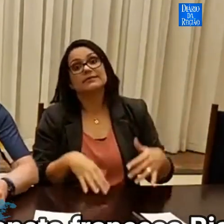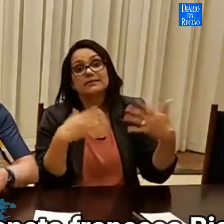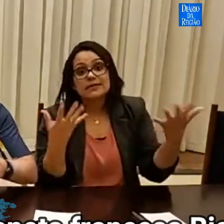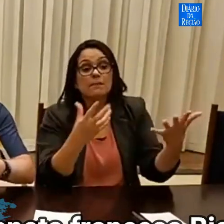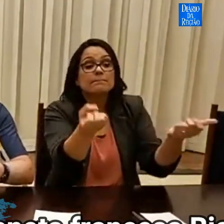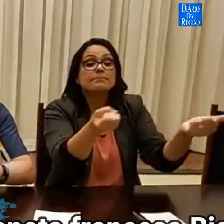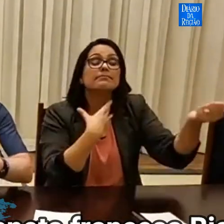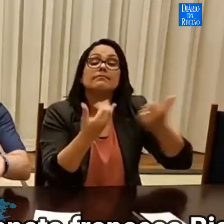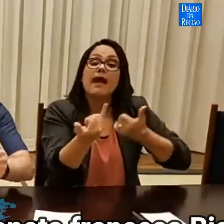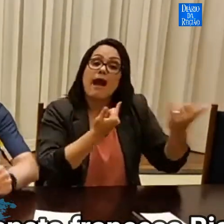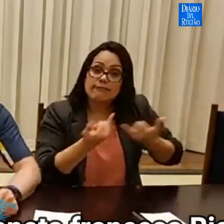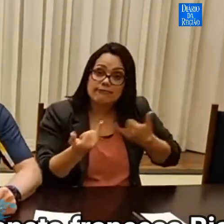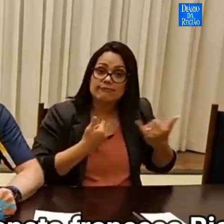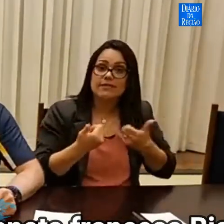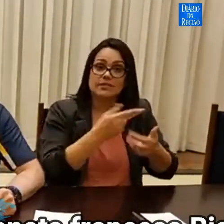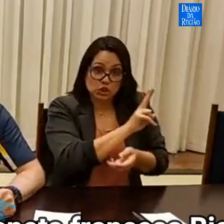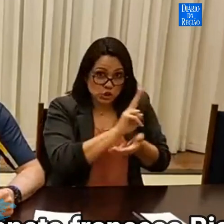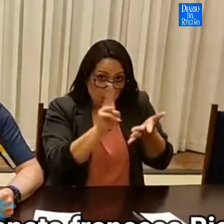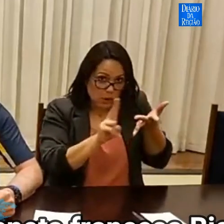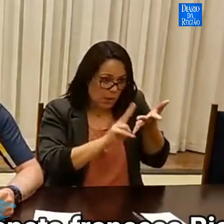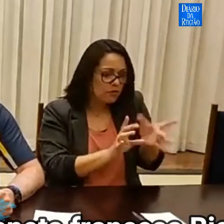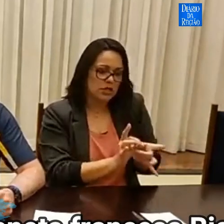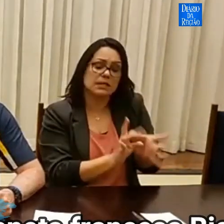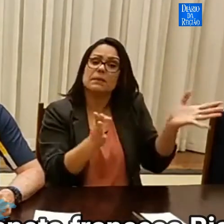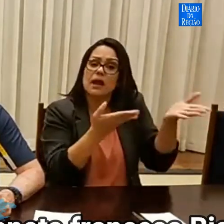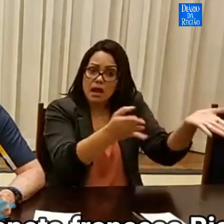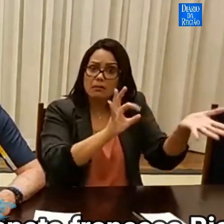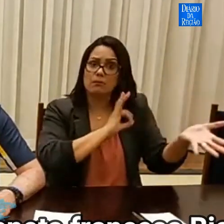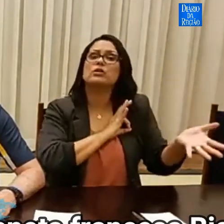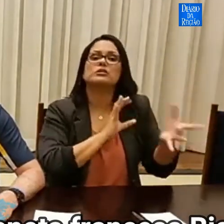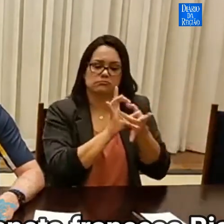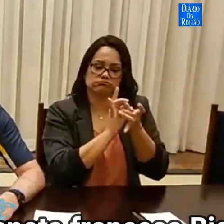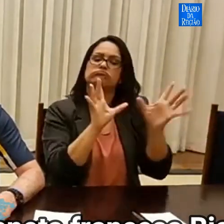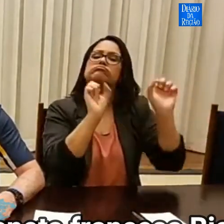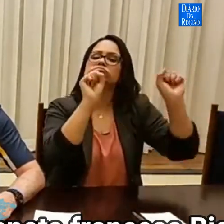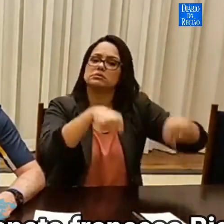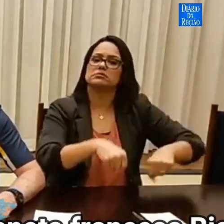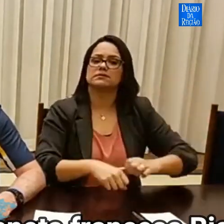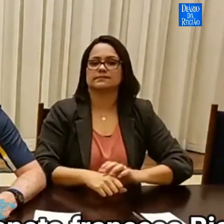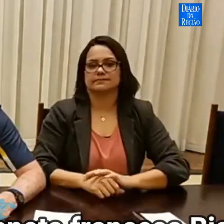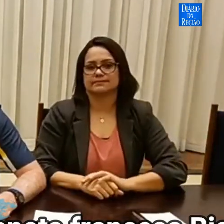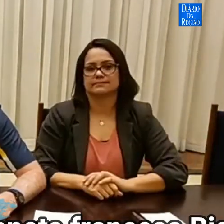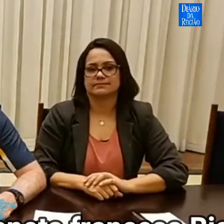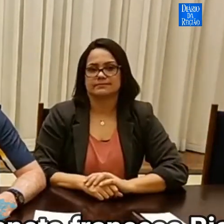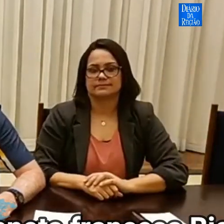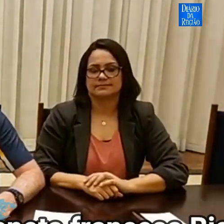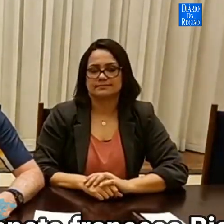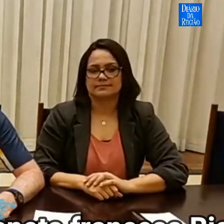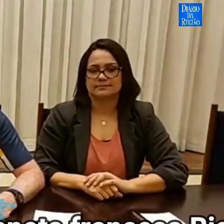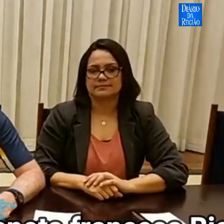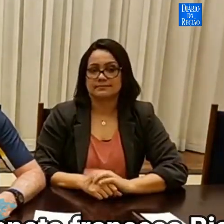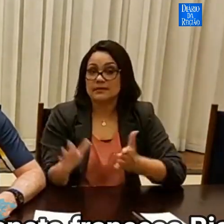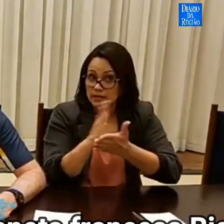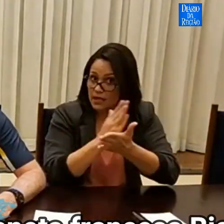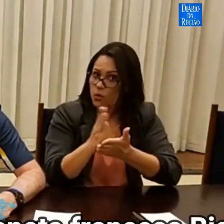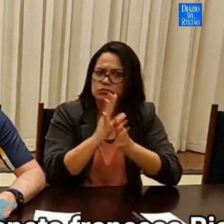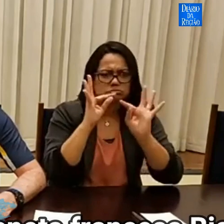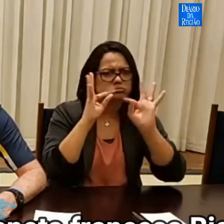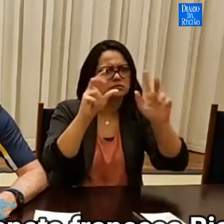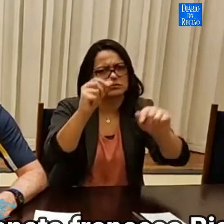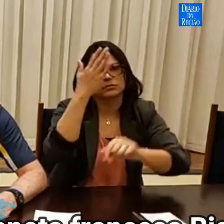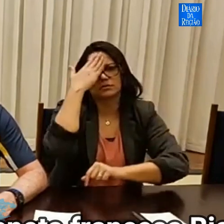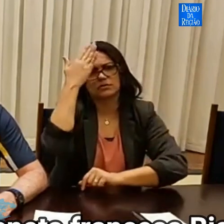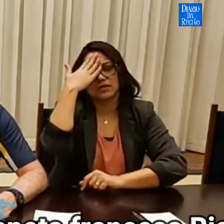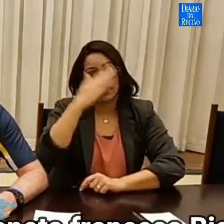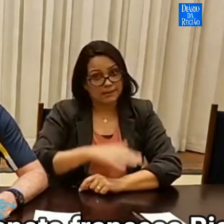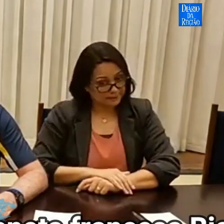gente analisar, quem tiver em condições aí, para a gente botar na rua. Esse sim, botar na rua. Tá certo? E tem casos aí que todo mundo sabe. E tem